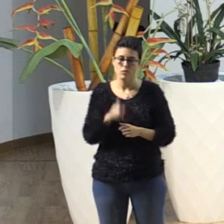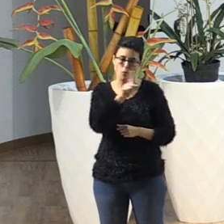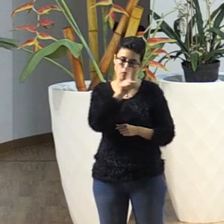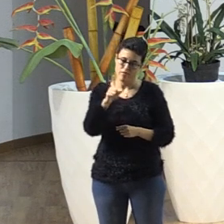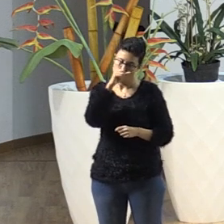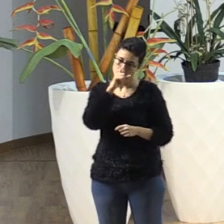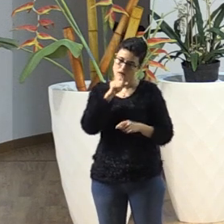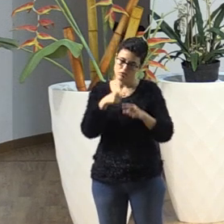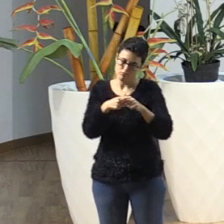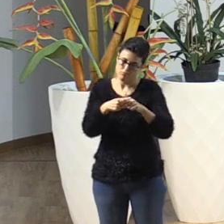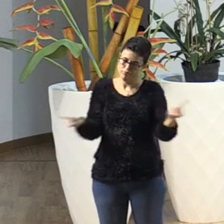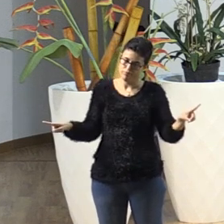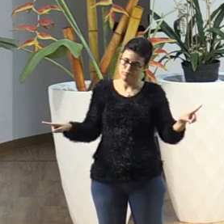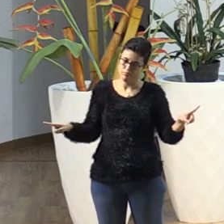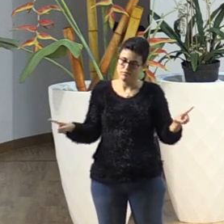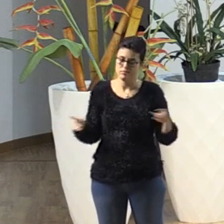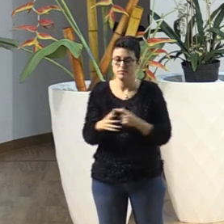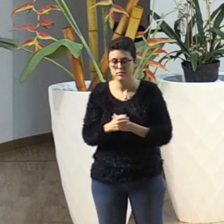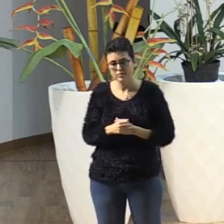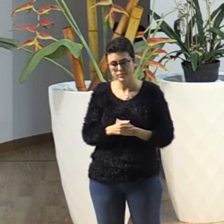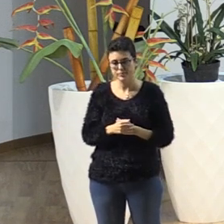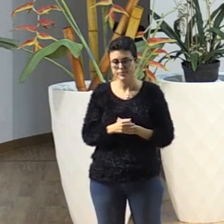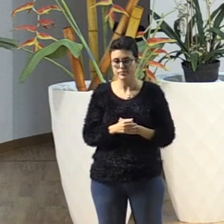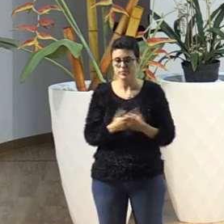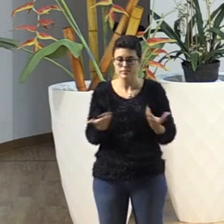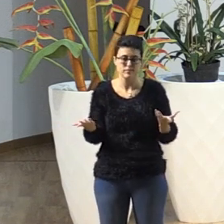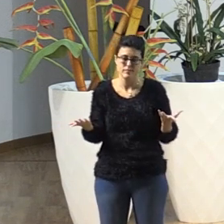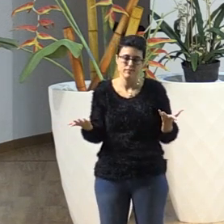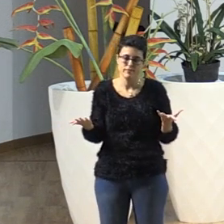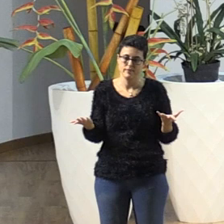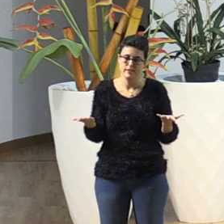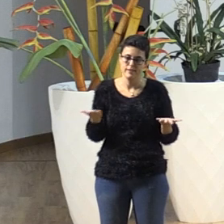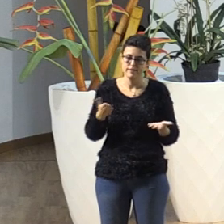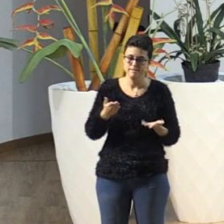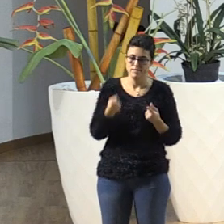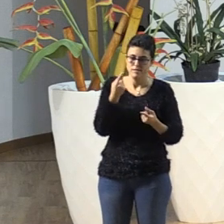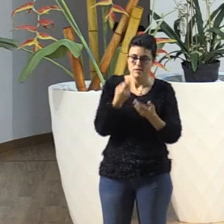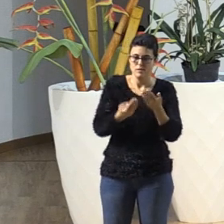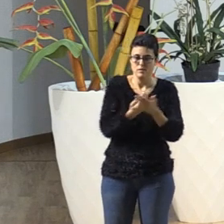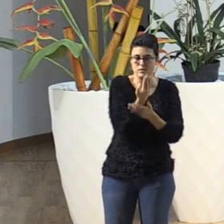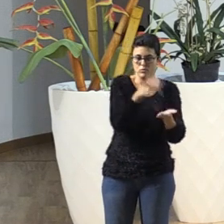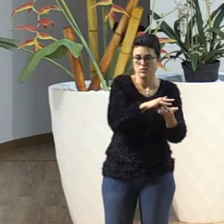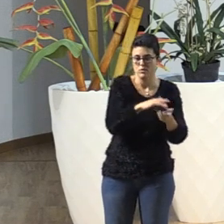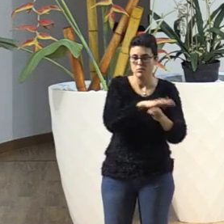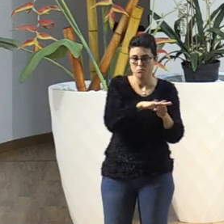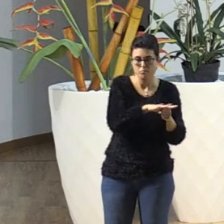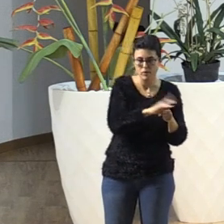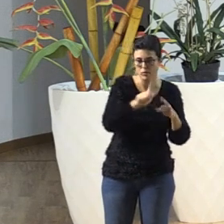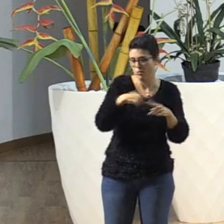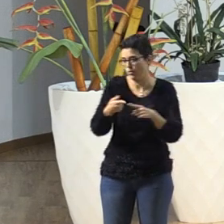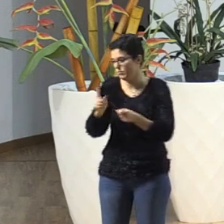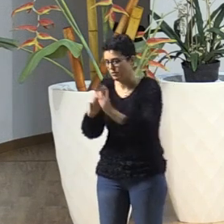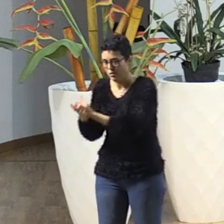años. No se trata de levantarte por la mañana y cambiar de barrio para tomar el sol. Pero bueno, aquí entran elementos que lo marcan. Y aquí